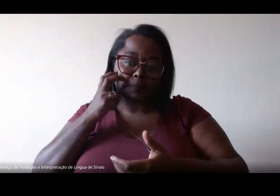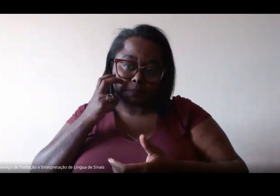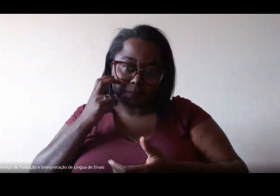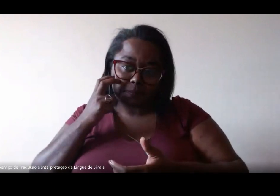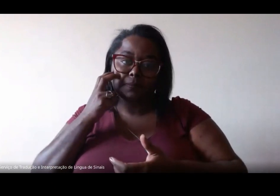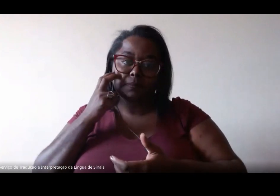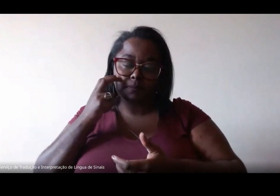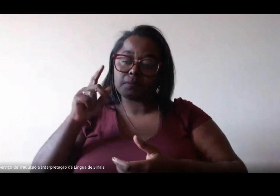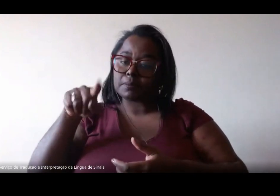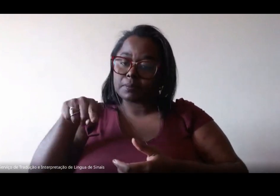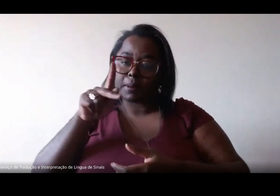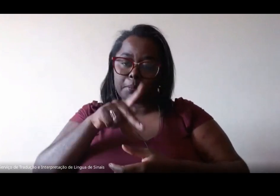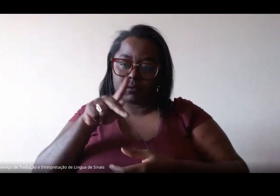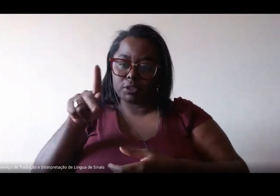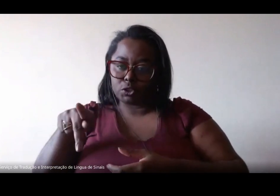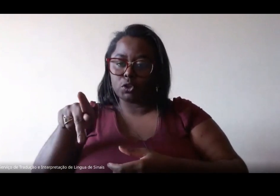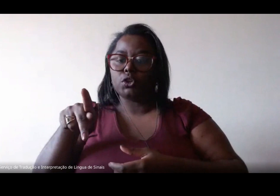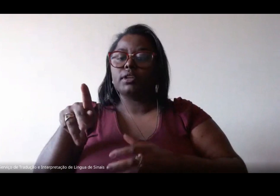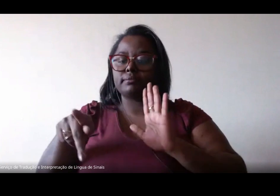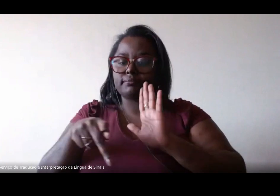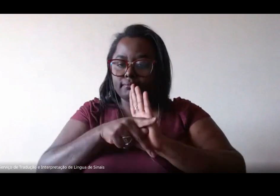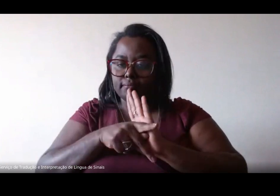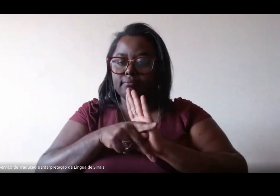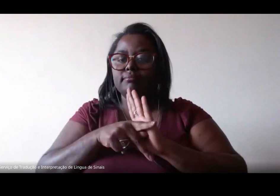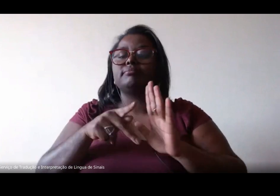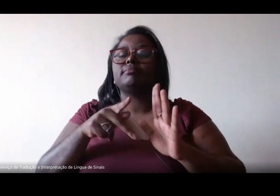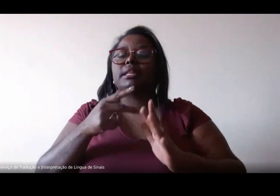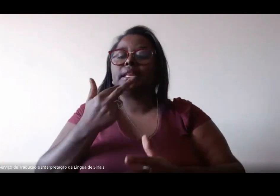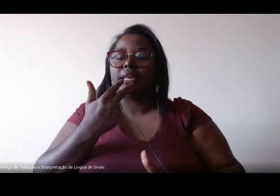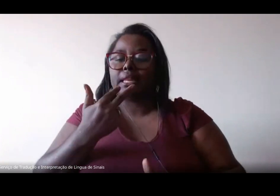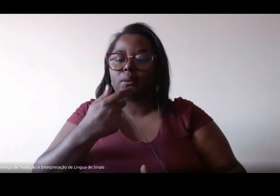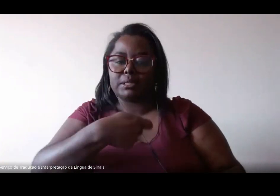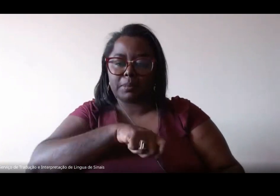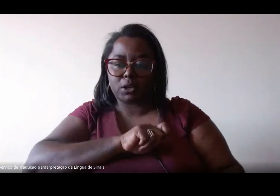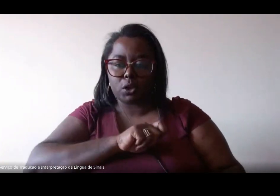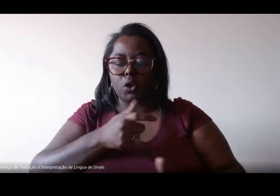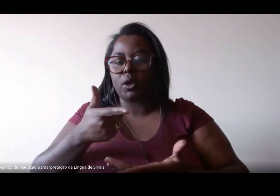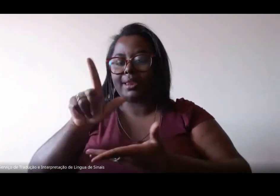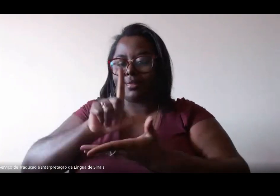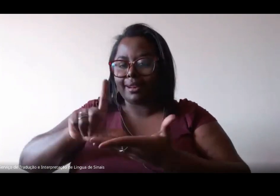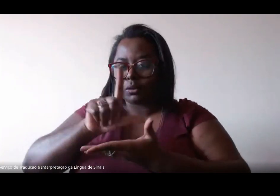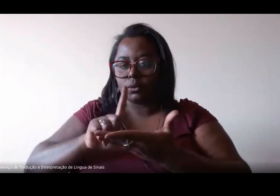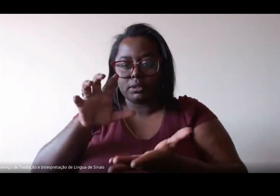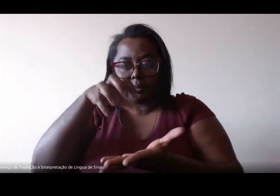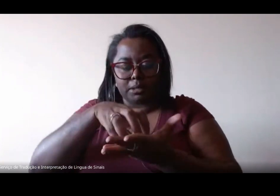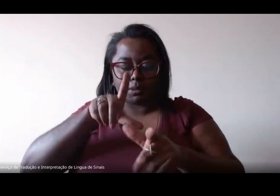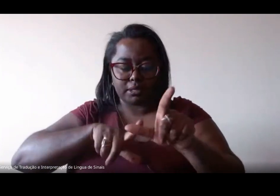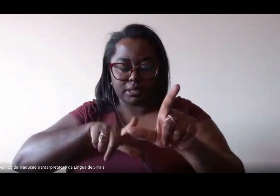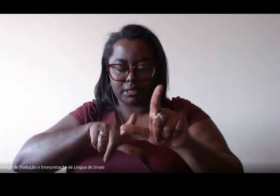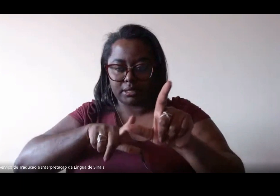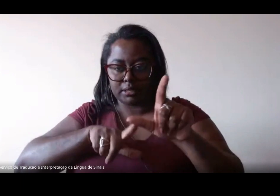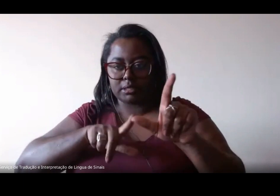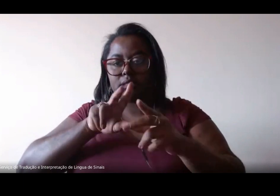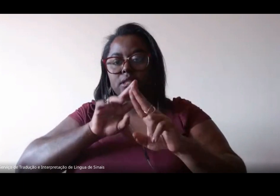Então, a Fernanda é professora associada da área de Língua Espanhola e Suas Literaturas do Departamento